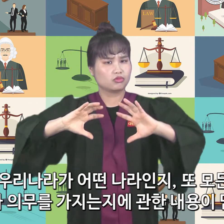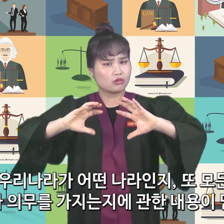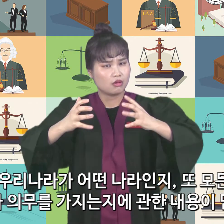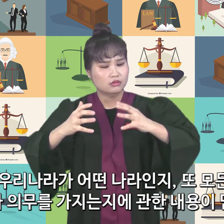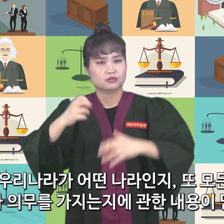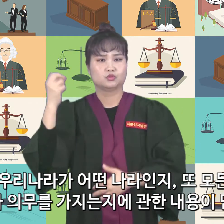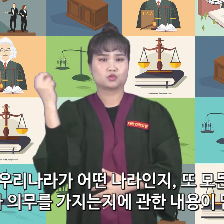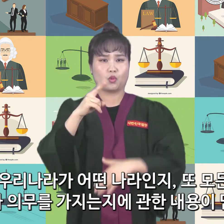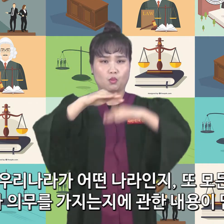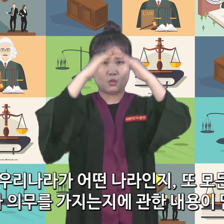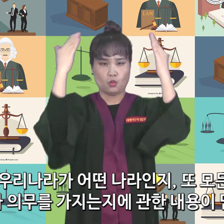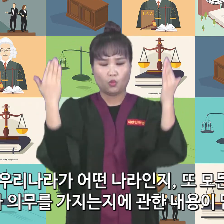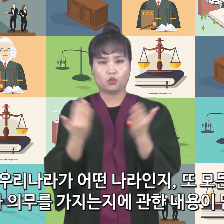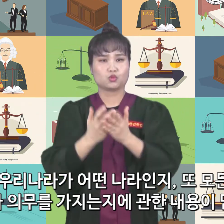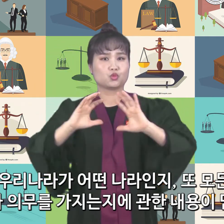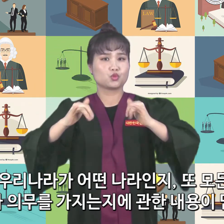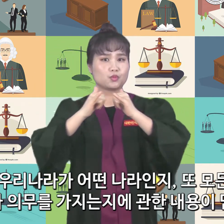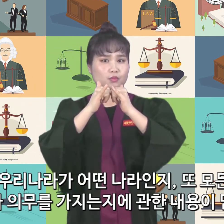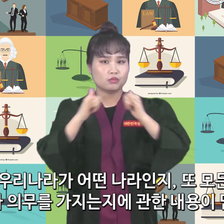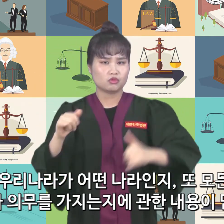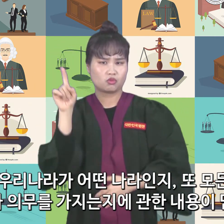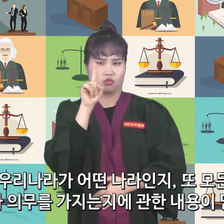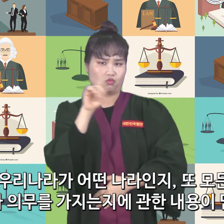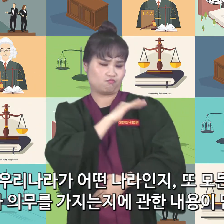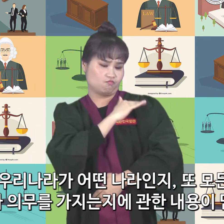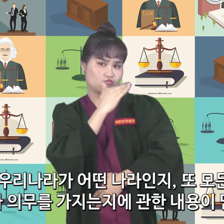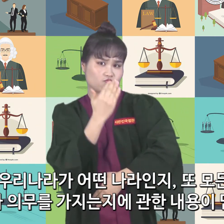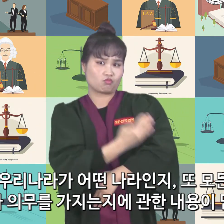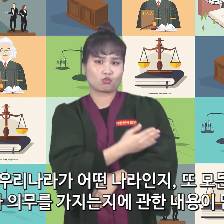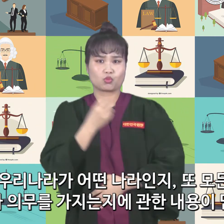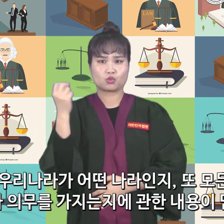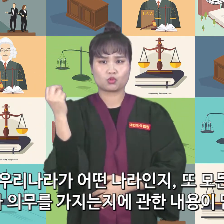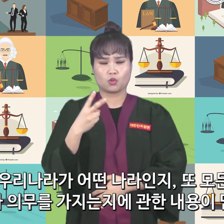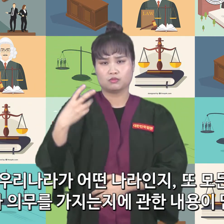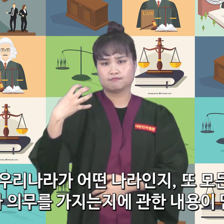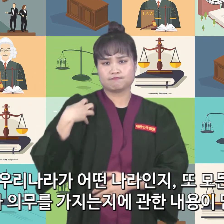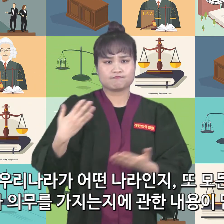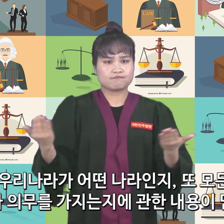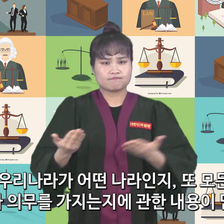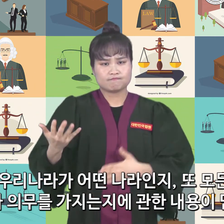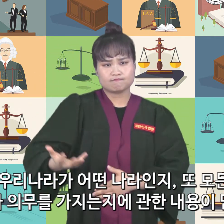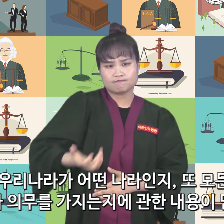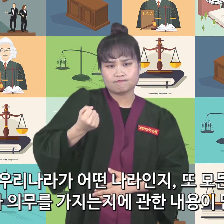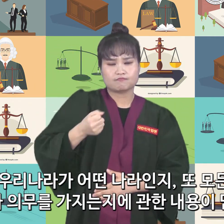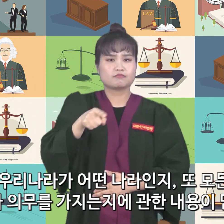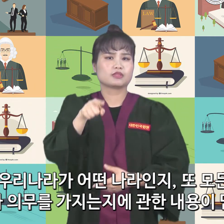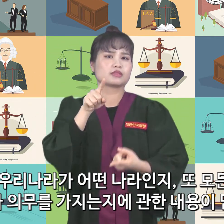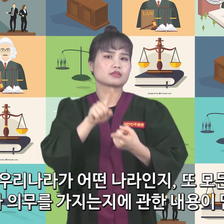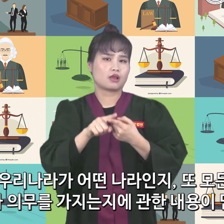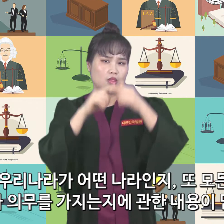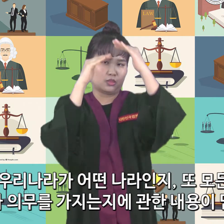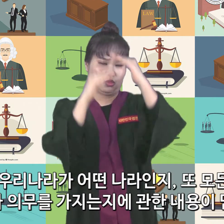나라인지 또 모든 국민이 어떠한 권리와 의무를 가지는지에 관한 내용이 담겨 있습니다.